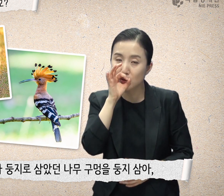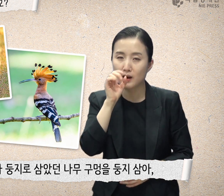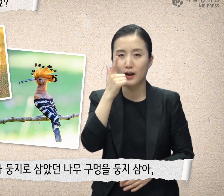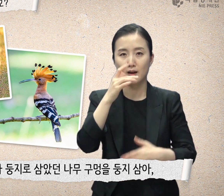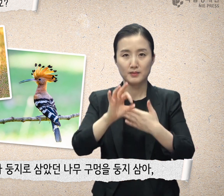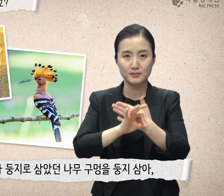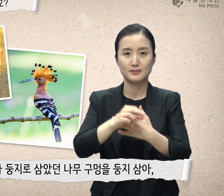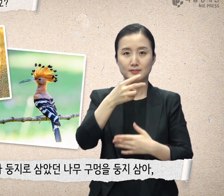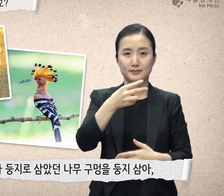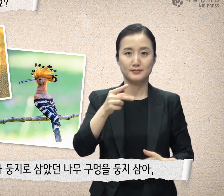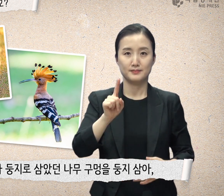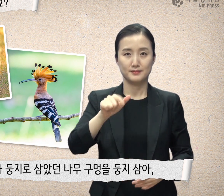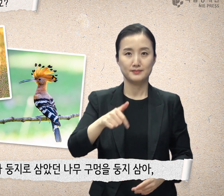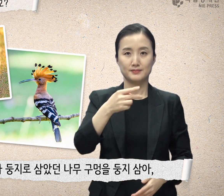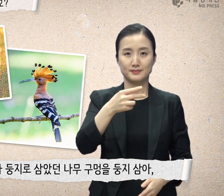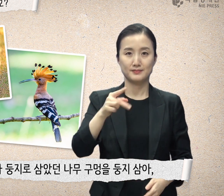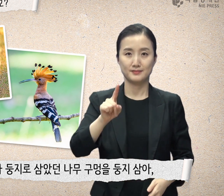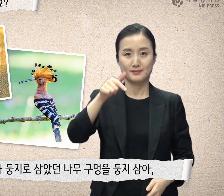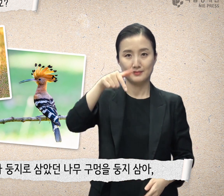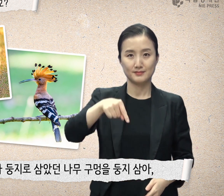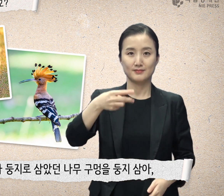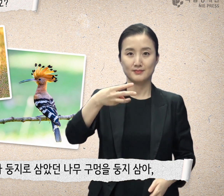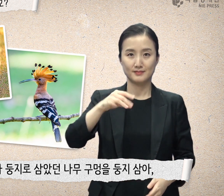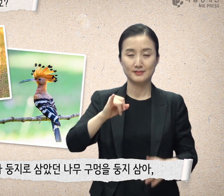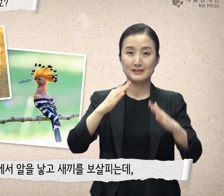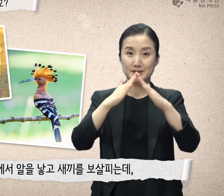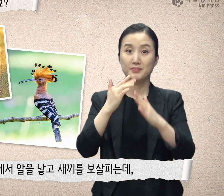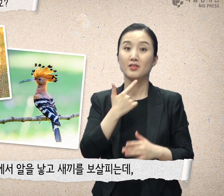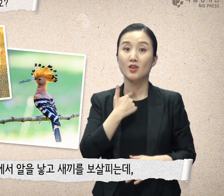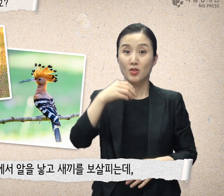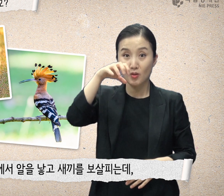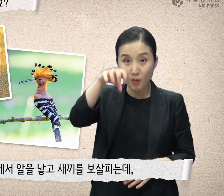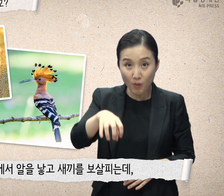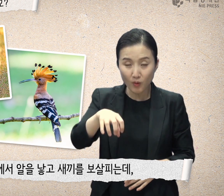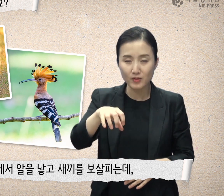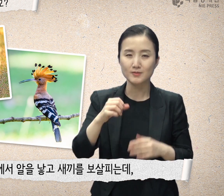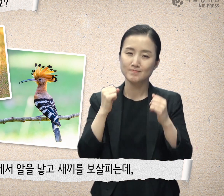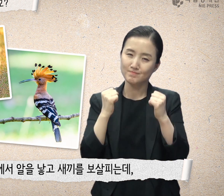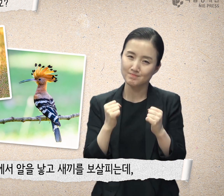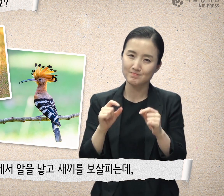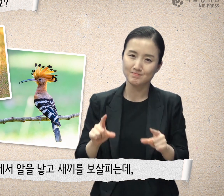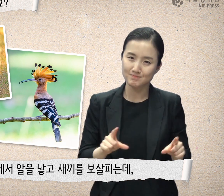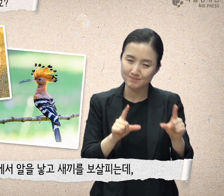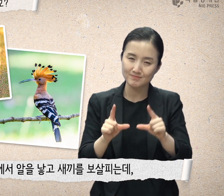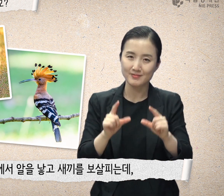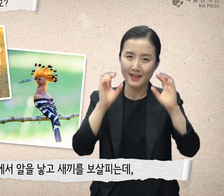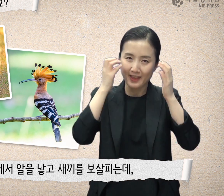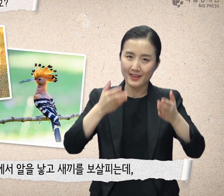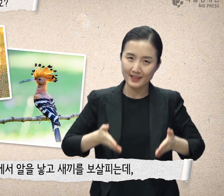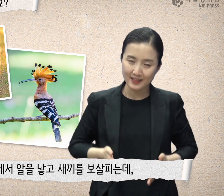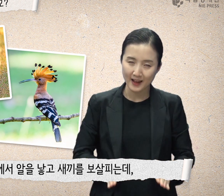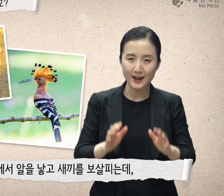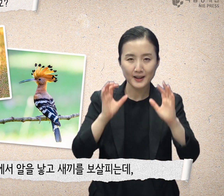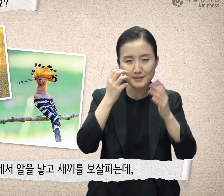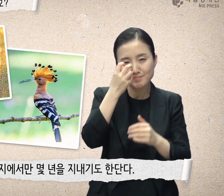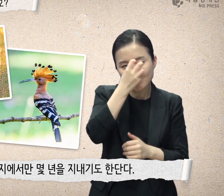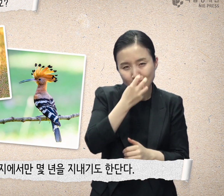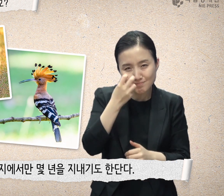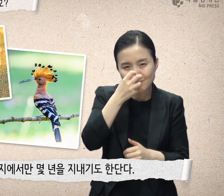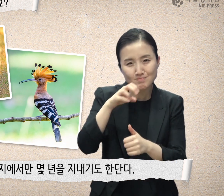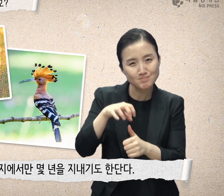둥지로 참았던 나무 구멍을 둥지 삼아야 할 그곳에서 알을 낳고 새끼를 보살피는 데